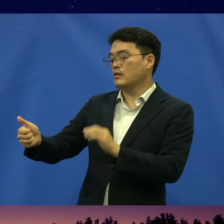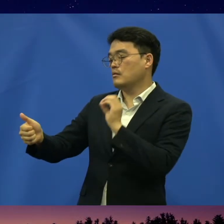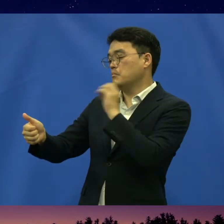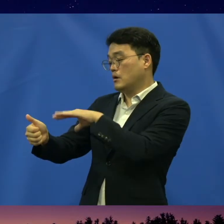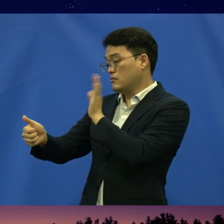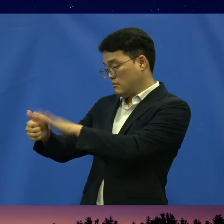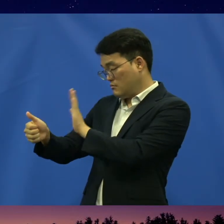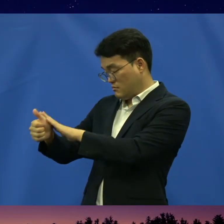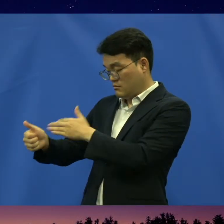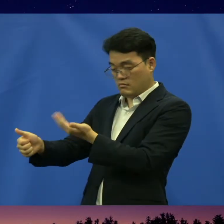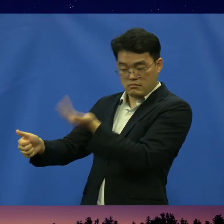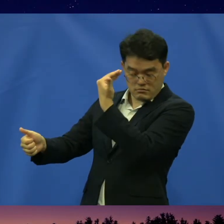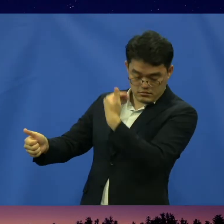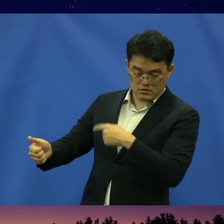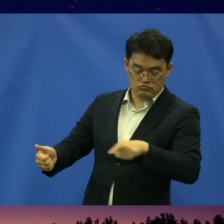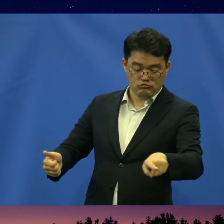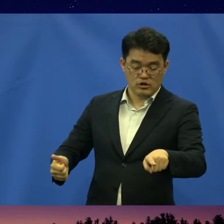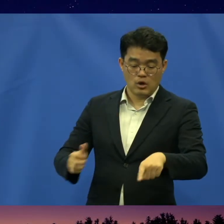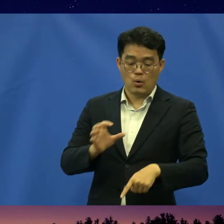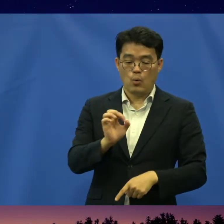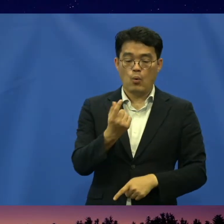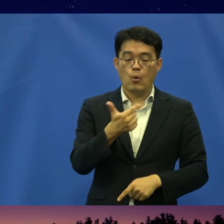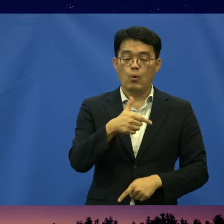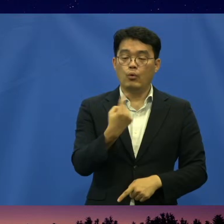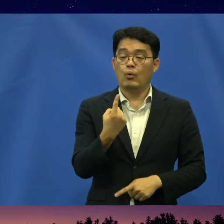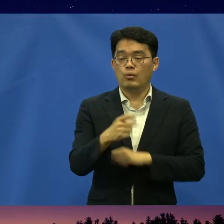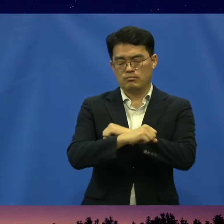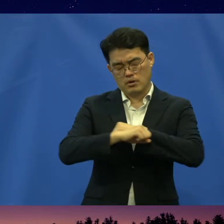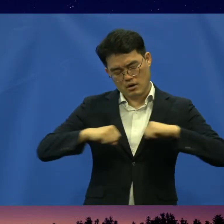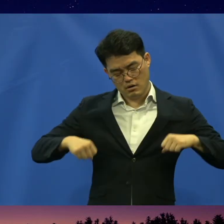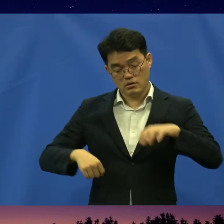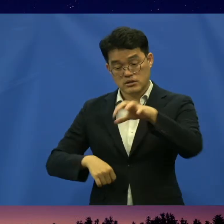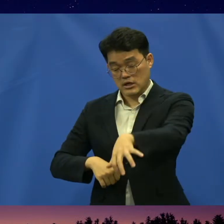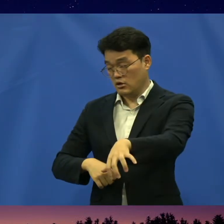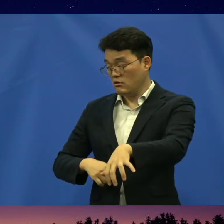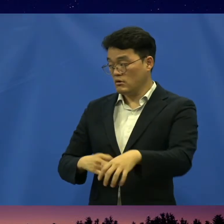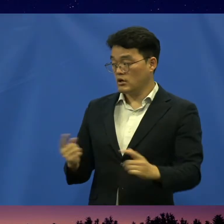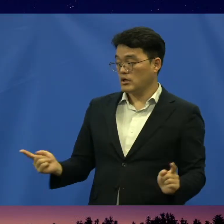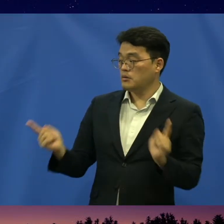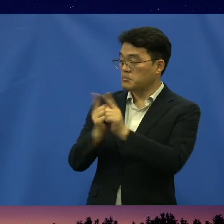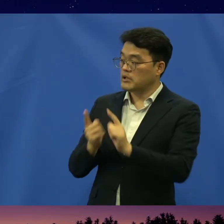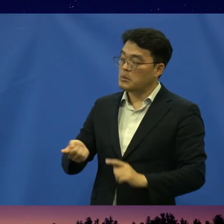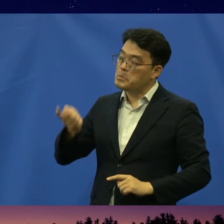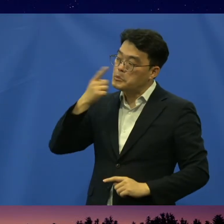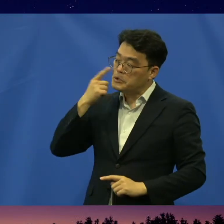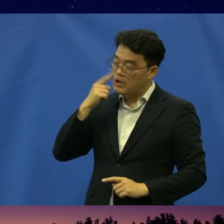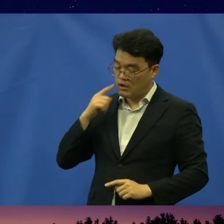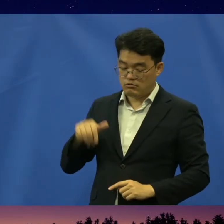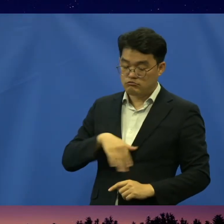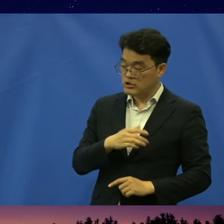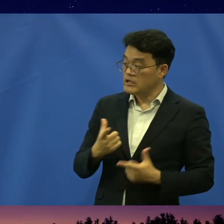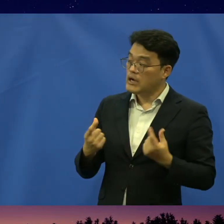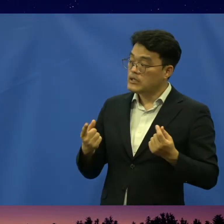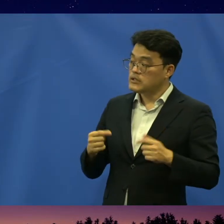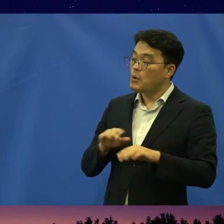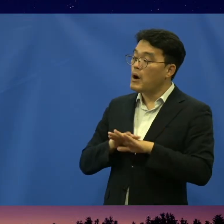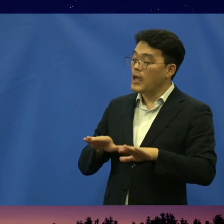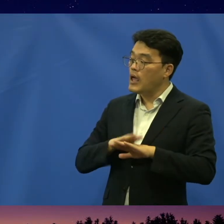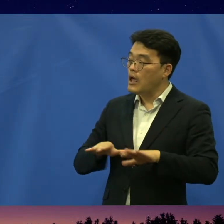극보기에는 우호적으로 보이죠. 그렇죠? 우리 좀 좋은 관계를 이루자,